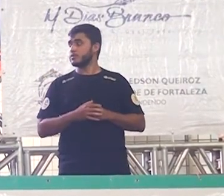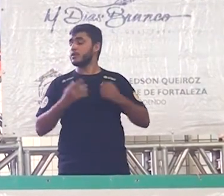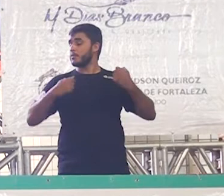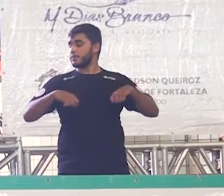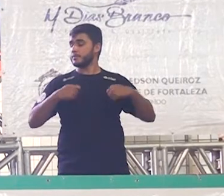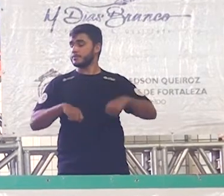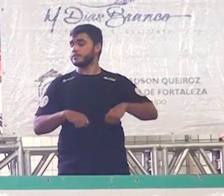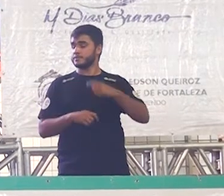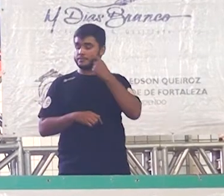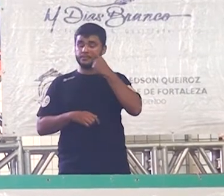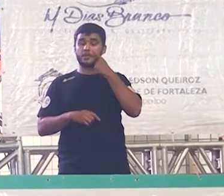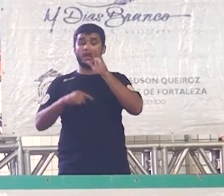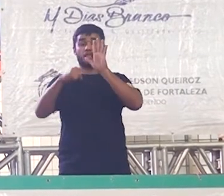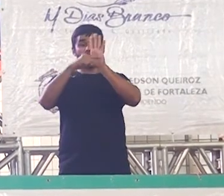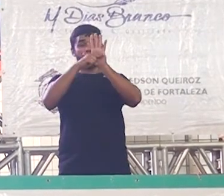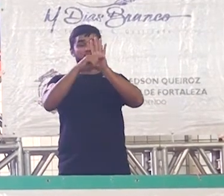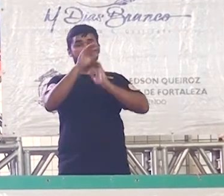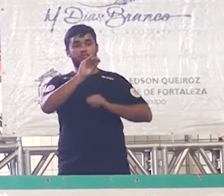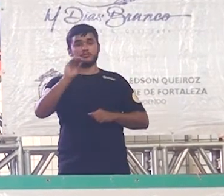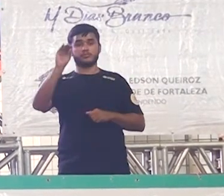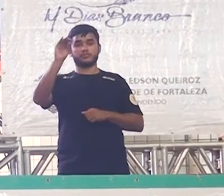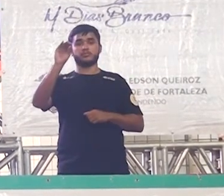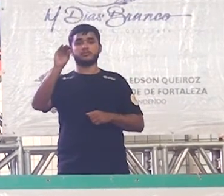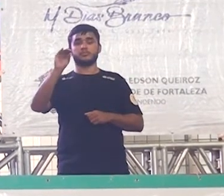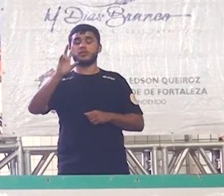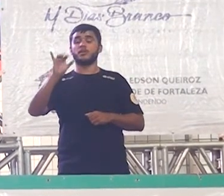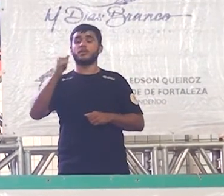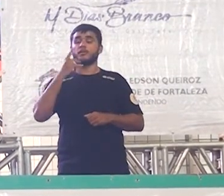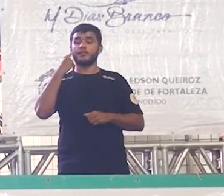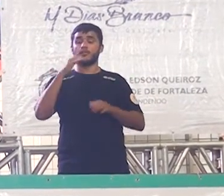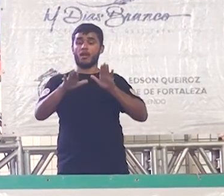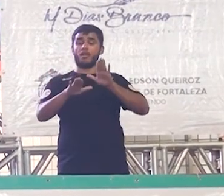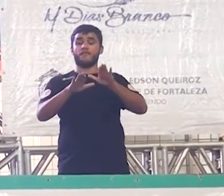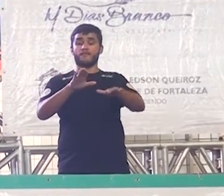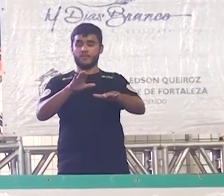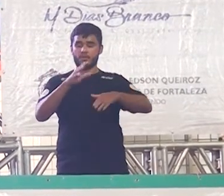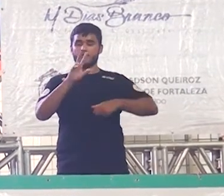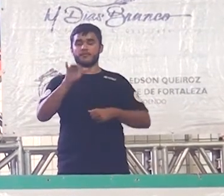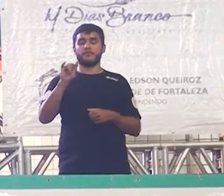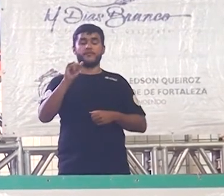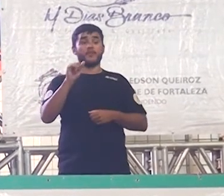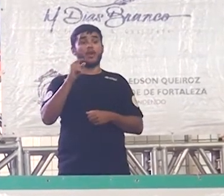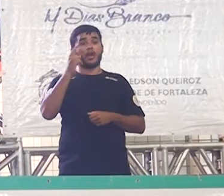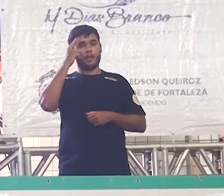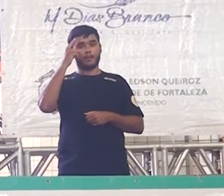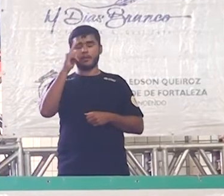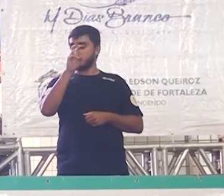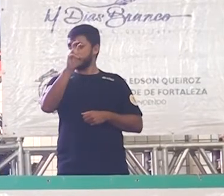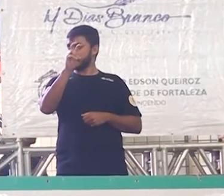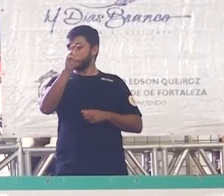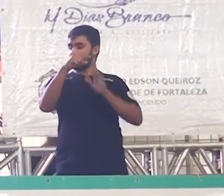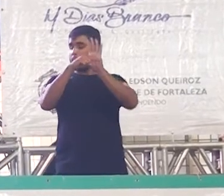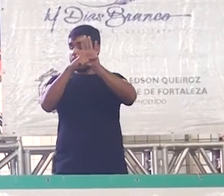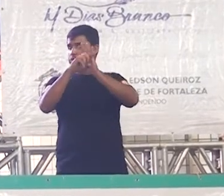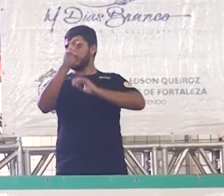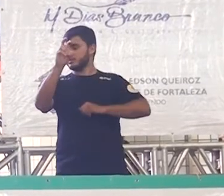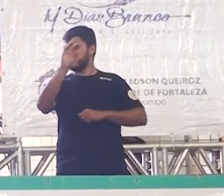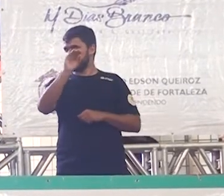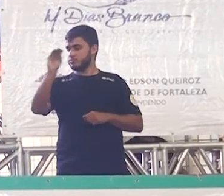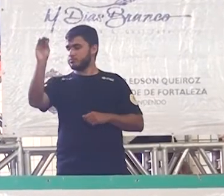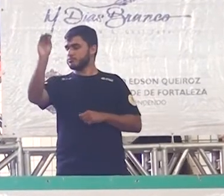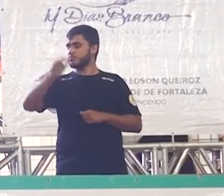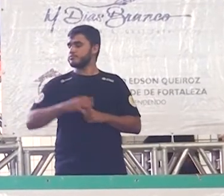Negativa. Então, ele vai frear, vai desacelerar 5, a aceleração vai ser menos 5. Velocidade inicial